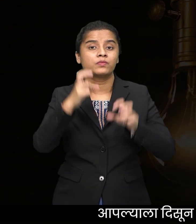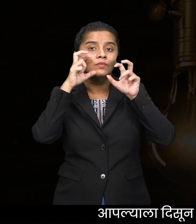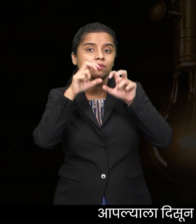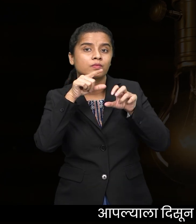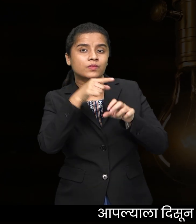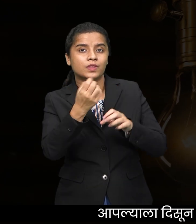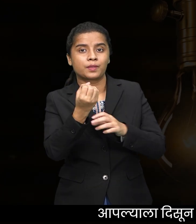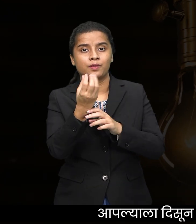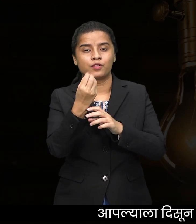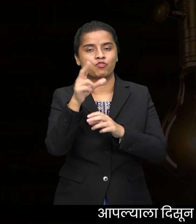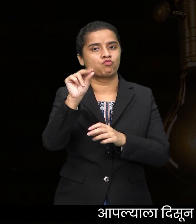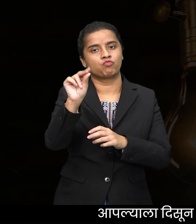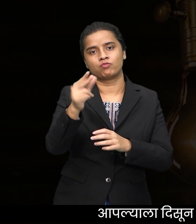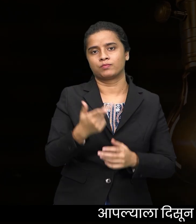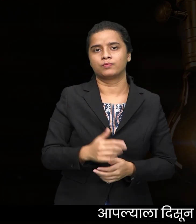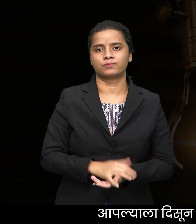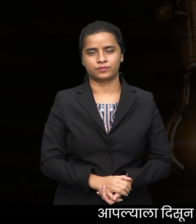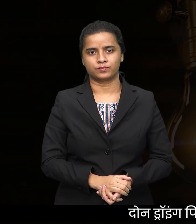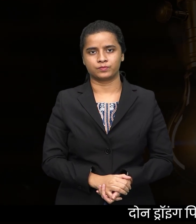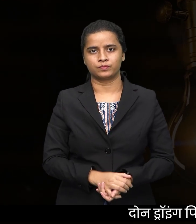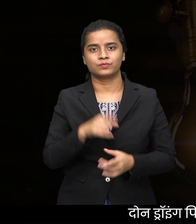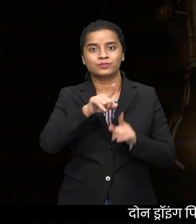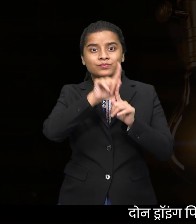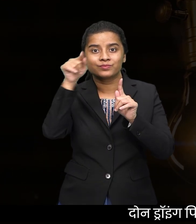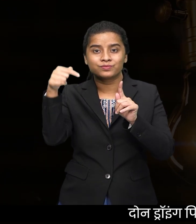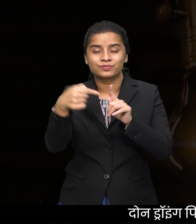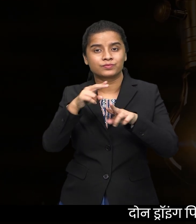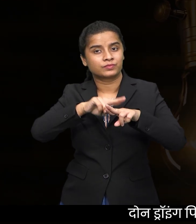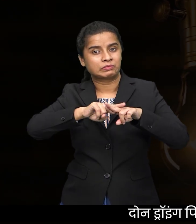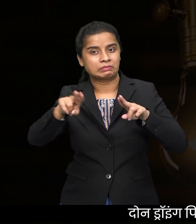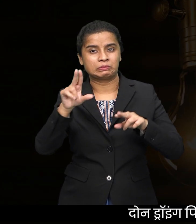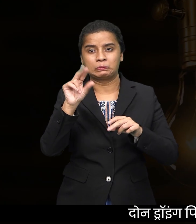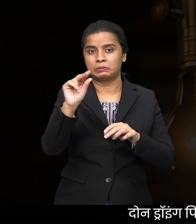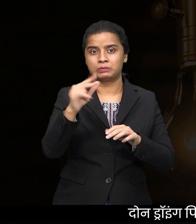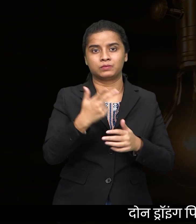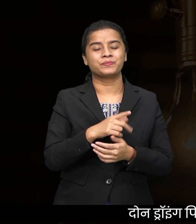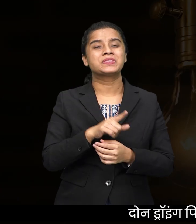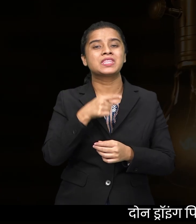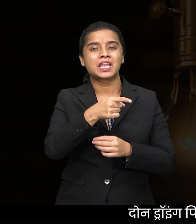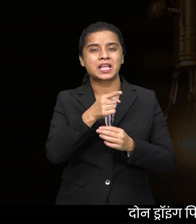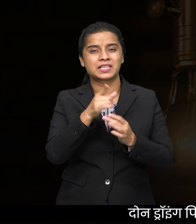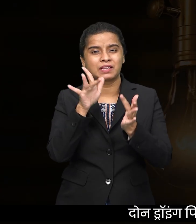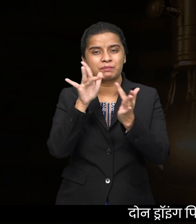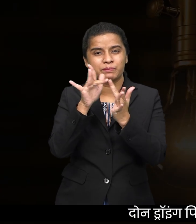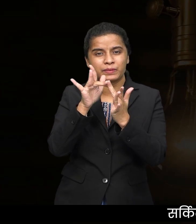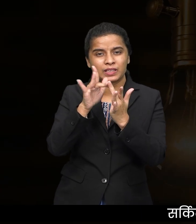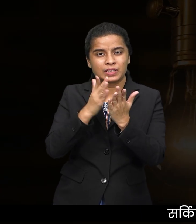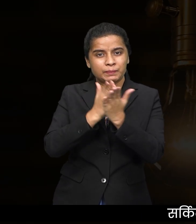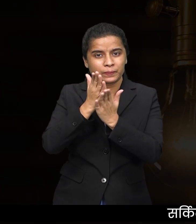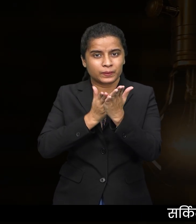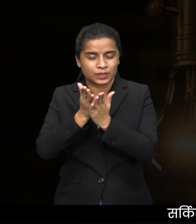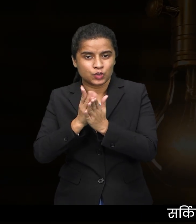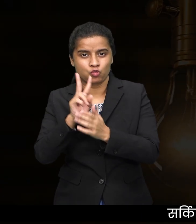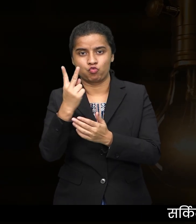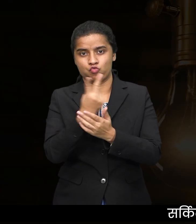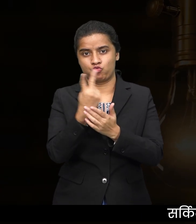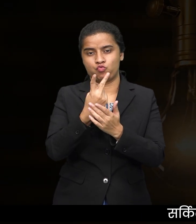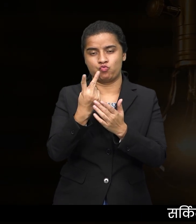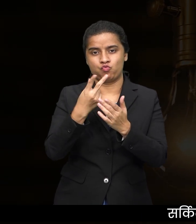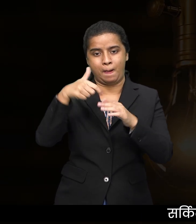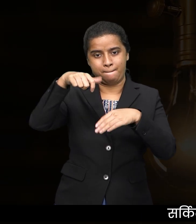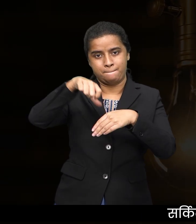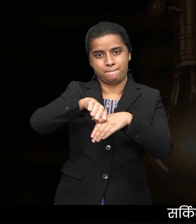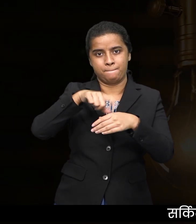आपल्याला दिसून येईल की बल्ब चमकत नाही. 2 ड्रॉइंग पिनमध्ये अंतर असल्याने सर्किट पूर्ण होत